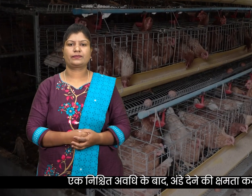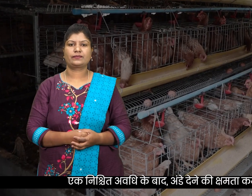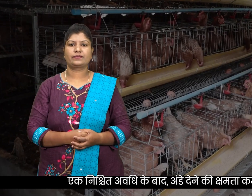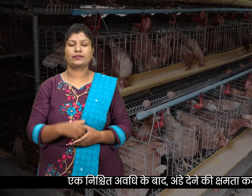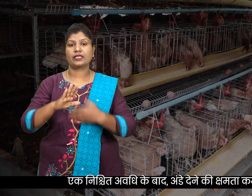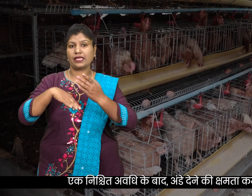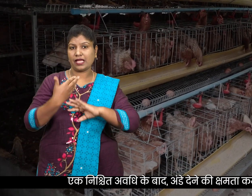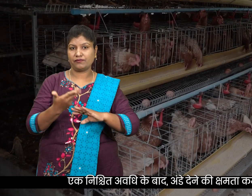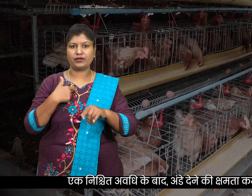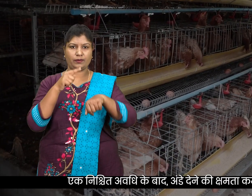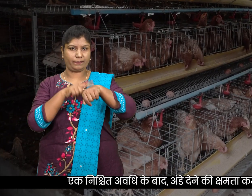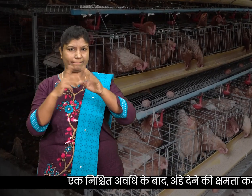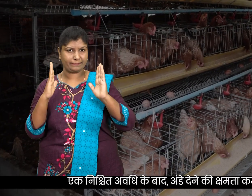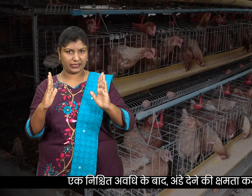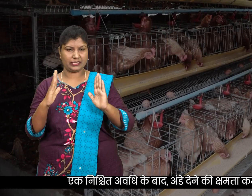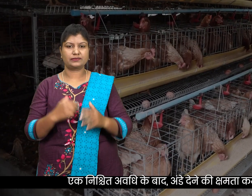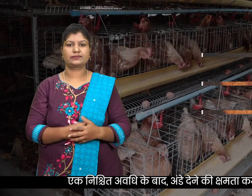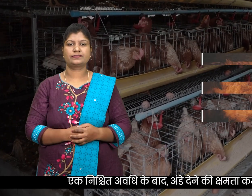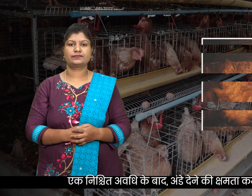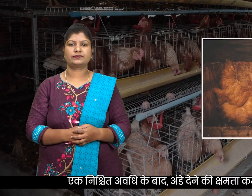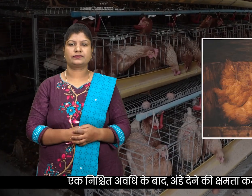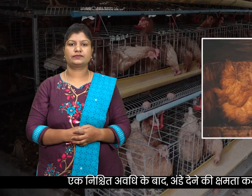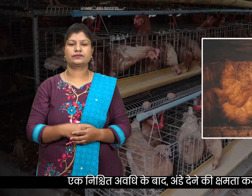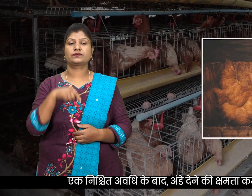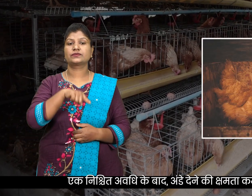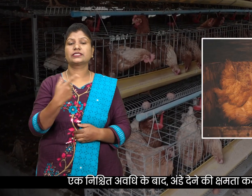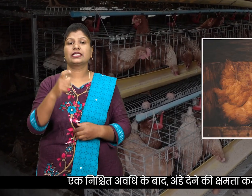एक निश्चित अवधि के बाद अंडे देने की क्षमता कम हो जाती है।